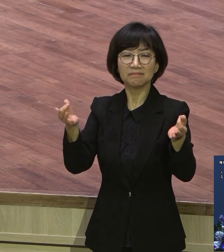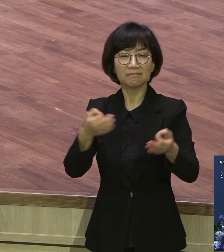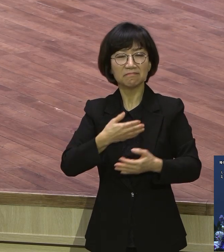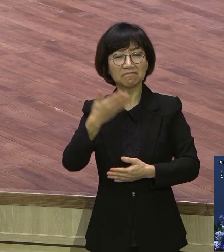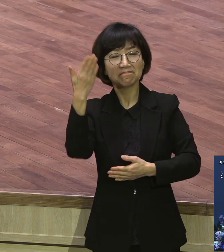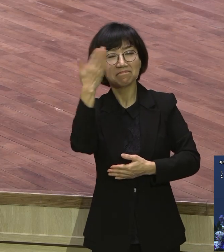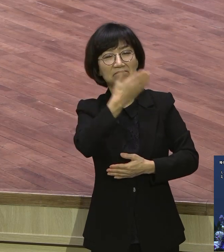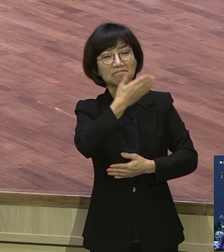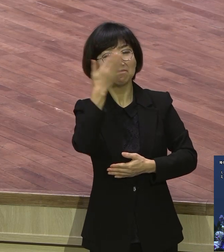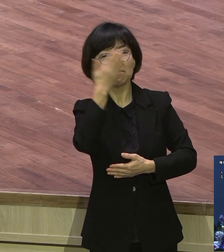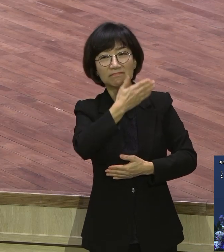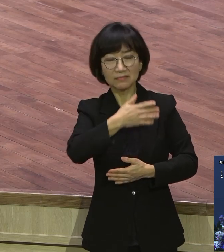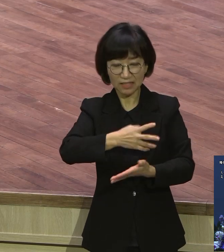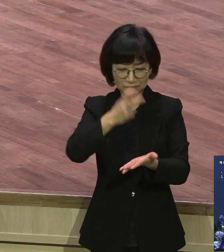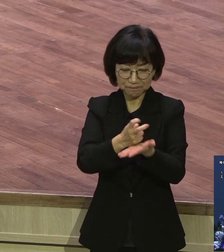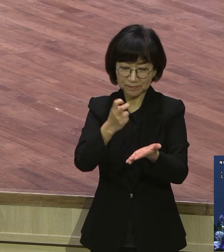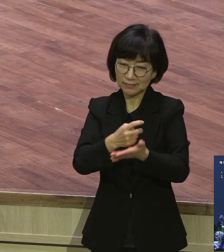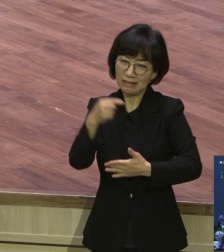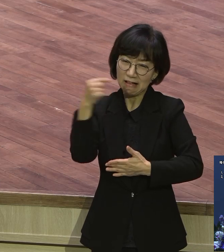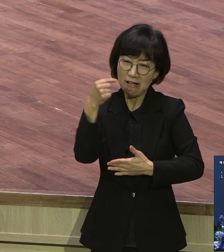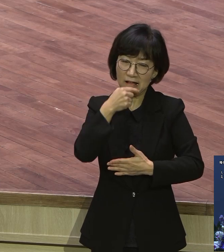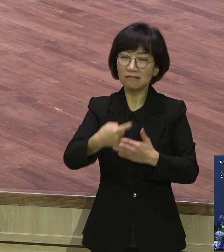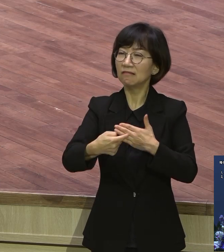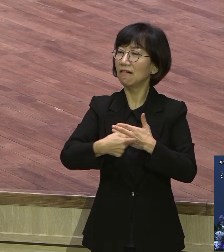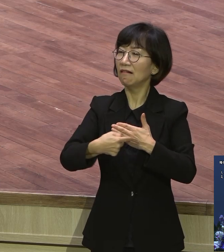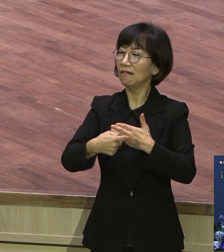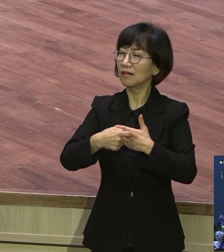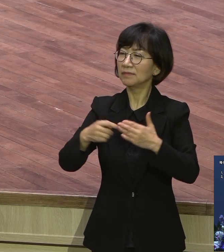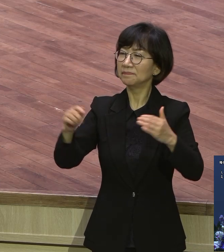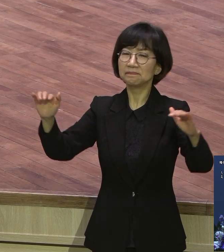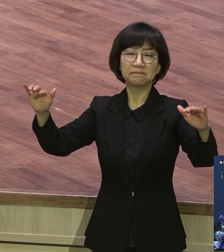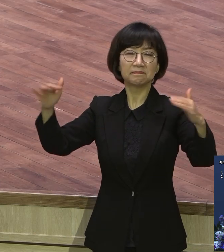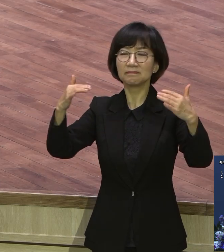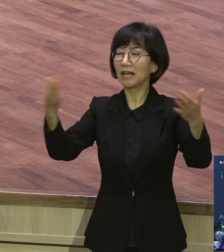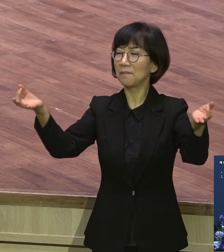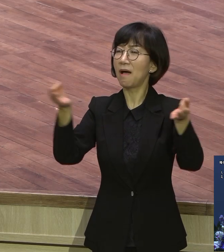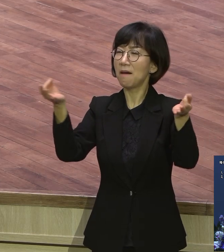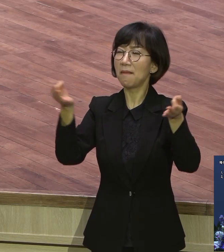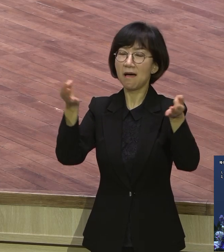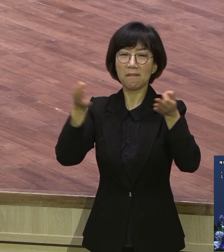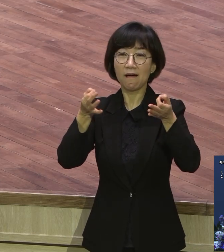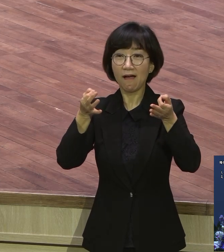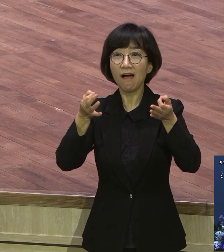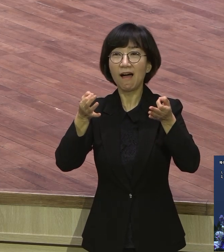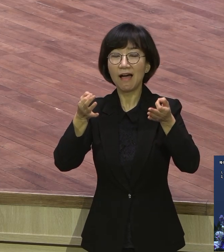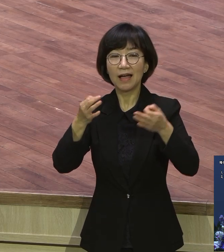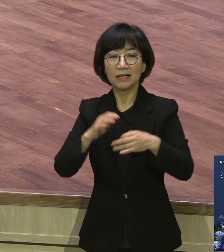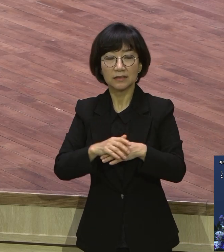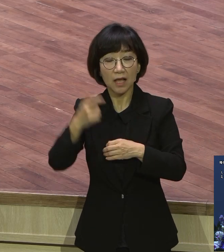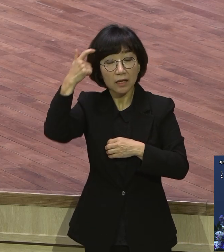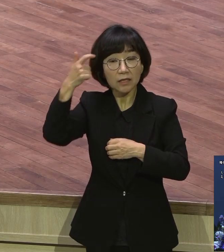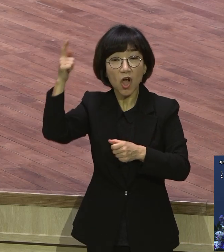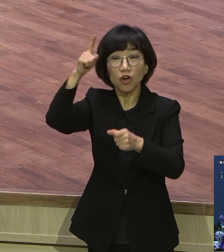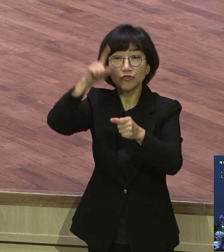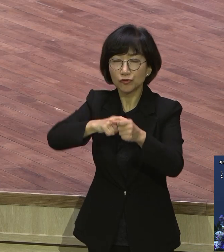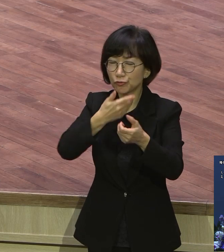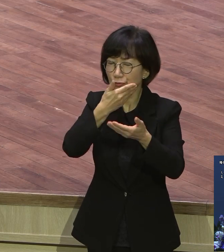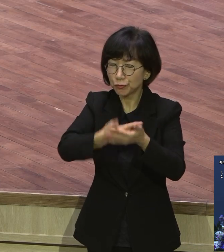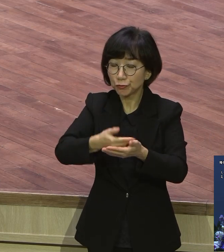극단적인 일법주의 형식주의 그런 청결을 행함으로써 이들은 영직인 본질을 다